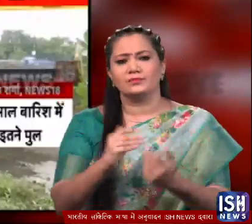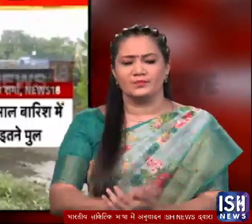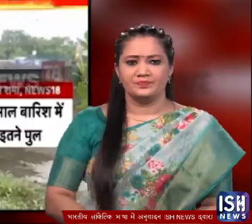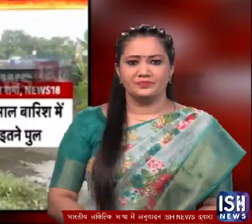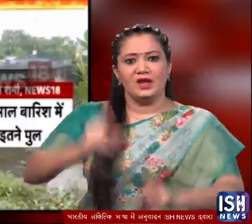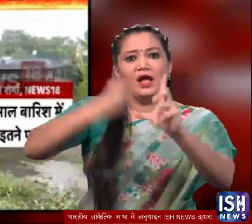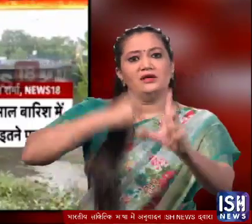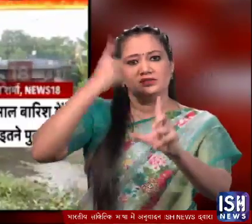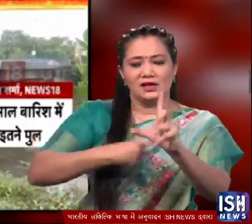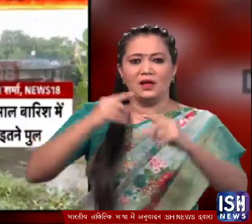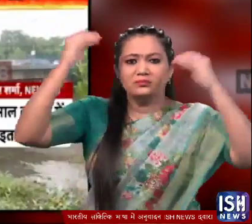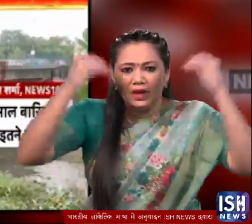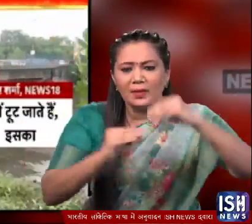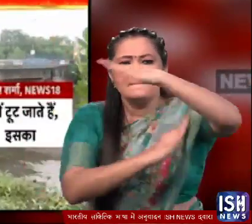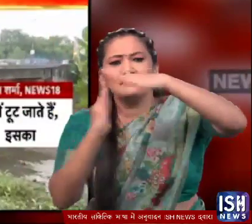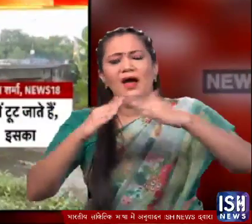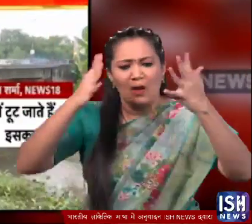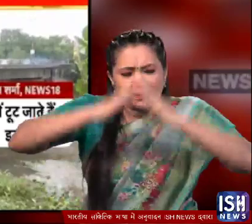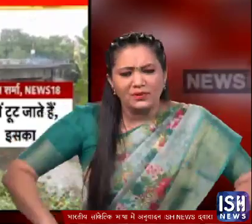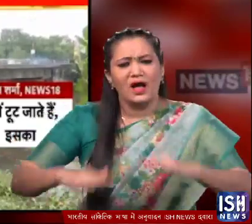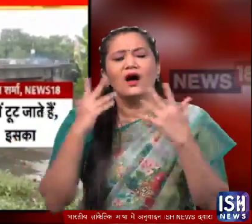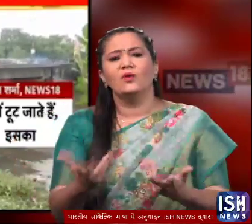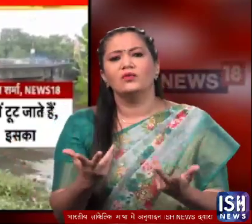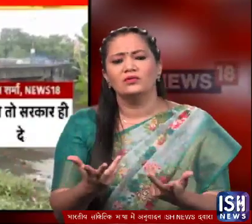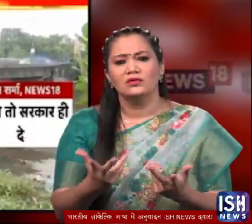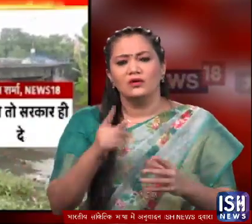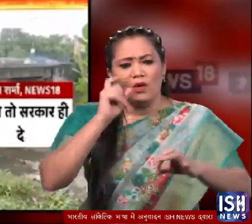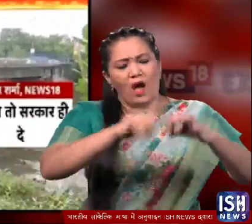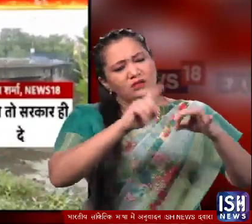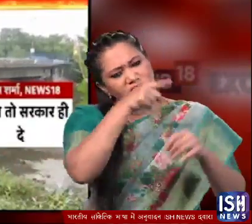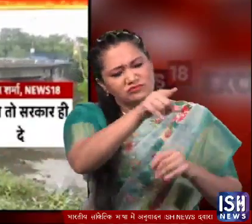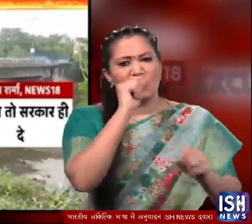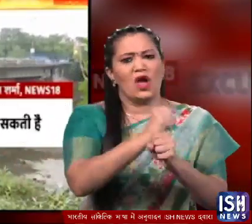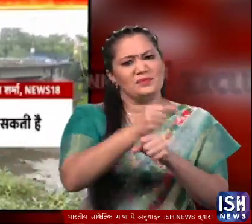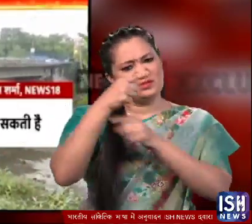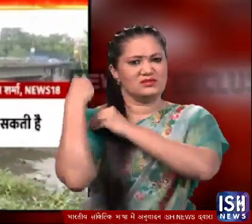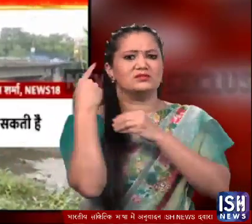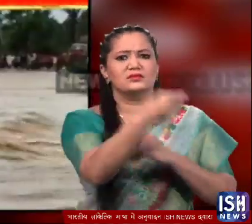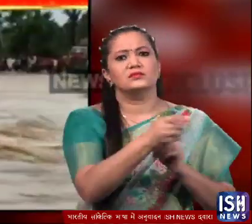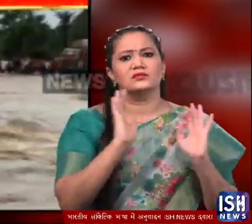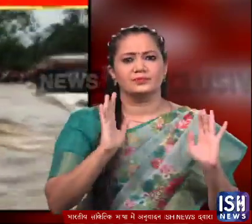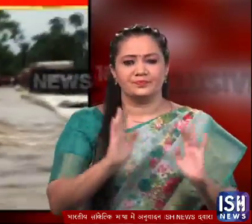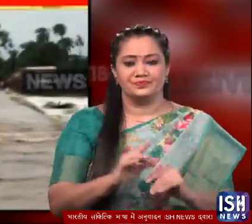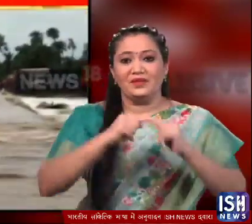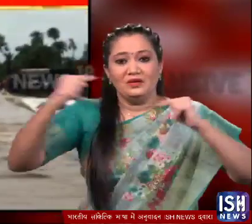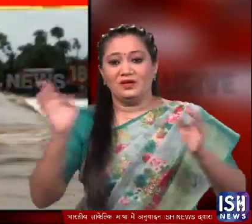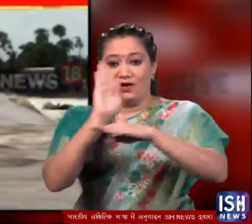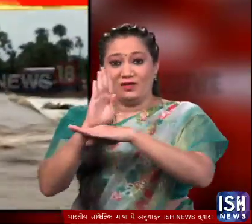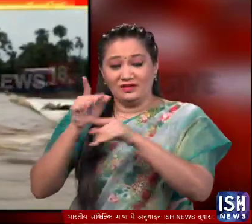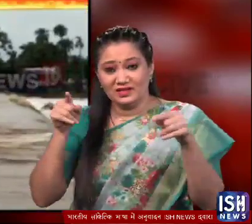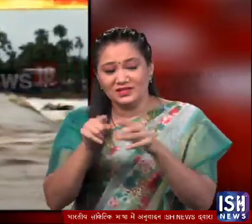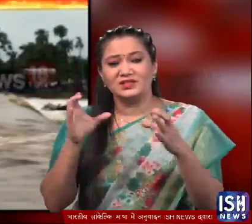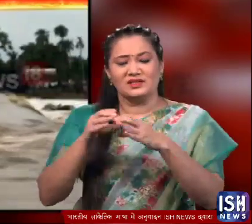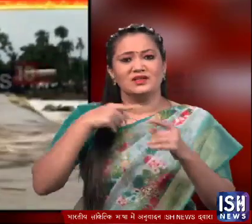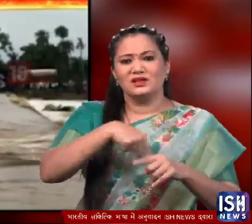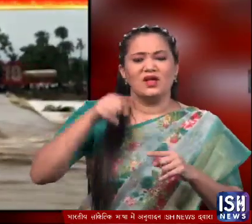हर साल बारिश में इतने पुल क्यों टूट जाते हैं, इसका जवाब तो सरकार ही दे सकती है। विपक्ष में बैठे कांग्रेस को तो